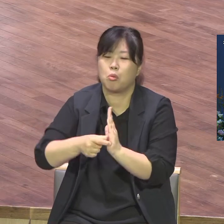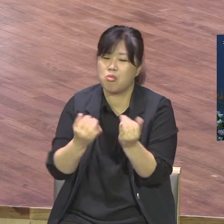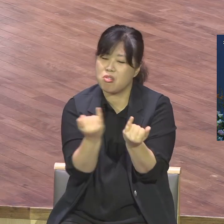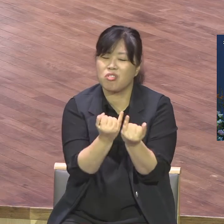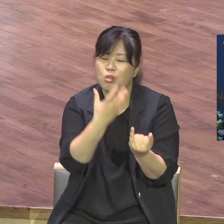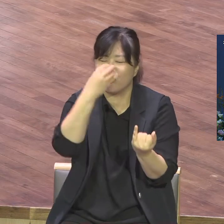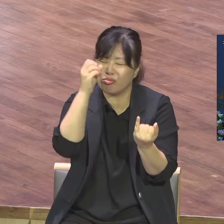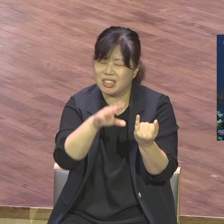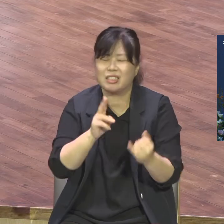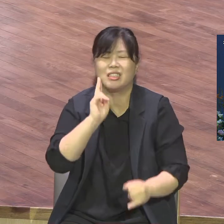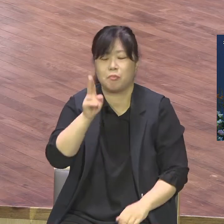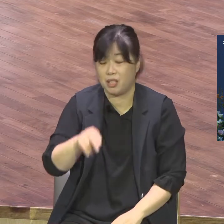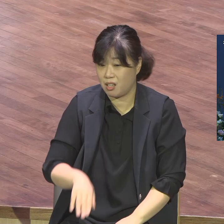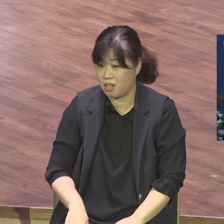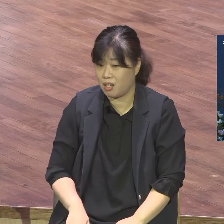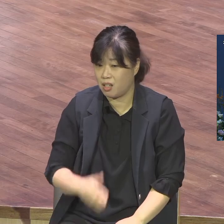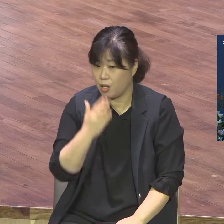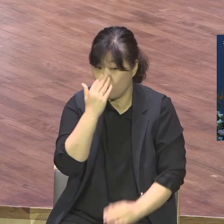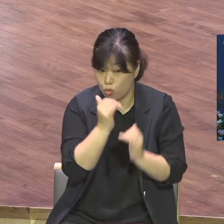중심이에요. 자기 중심은